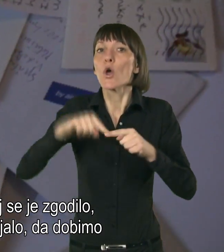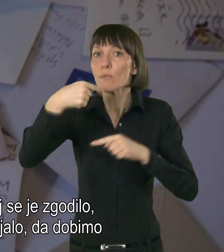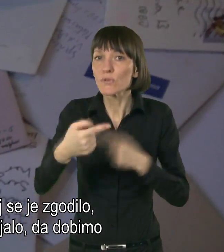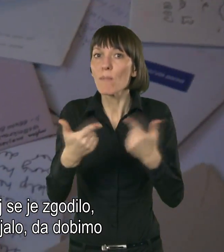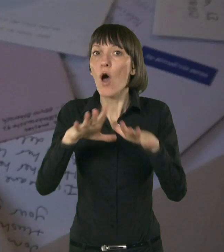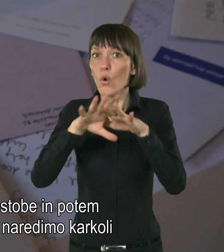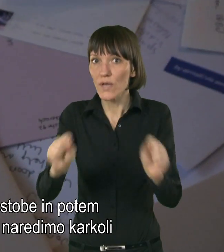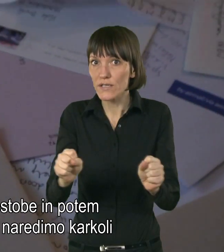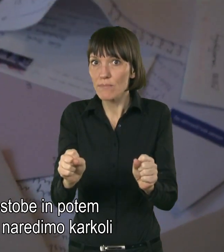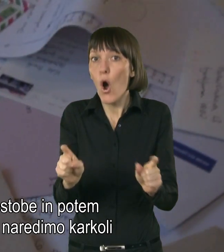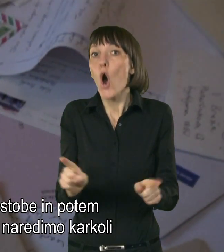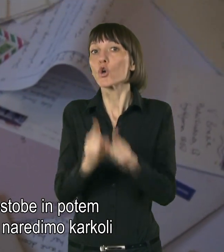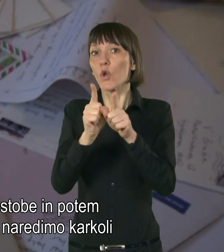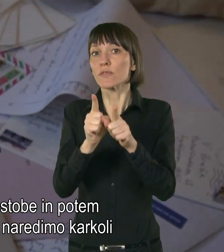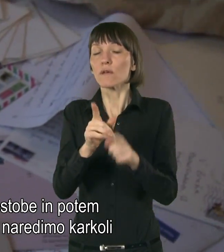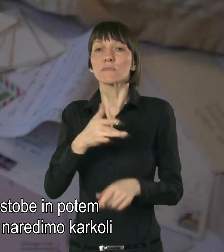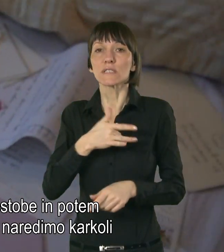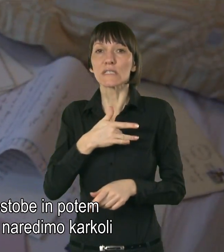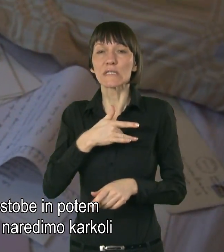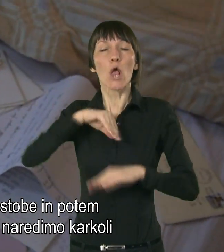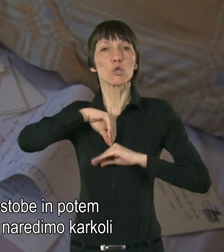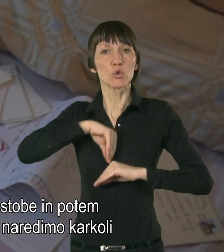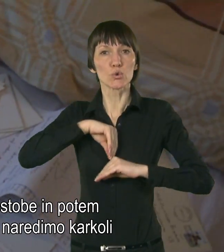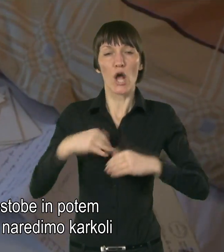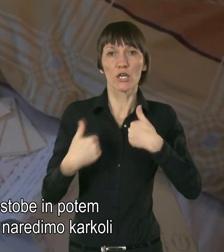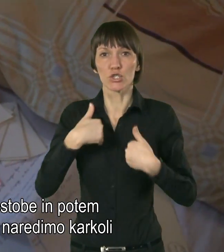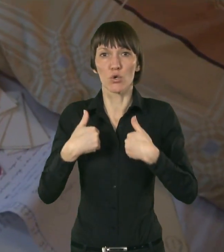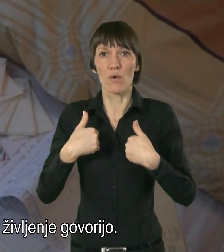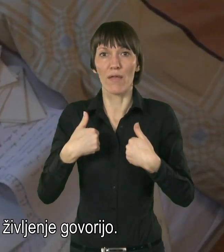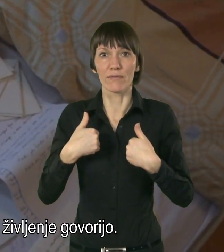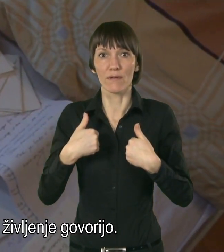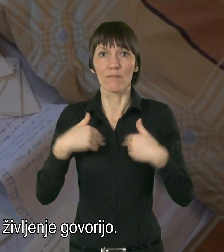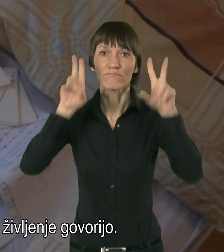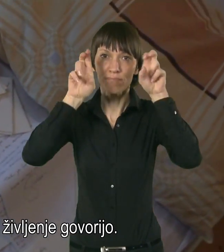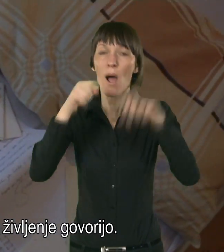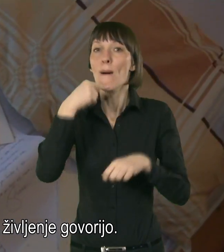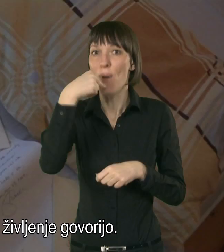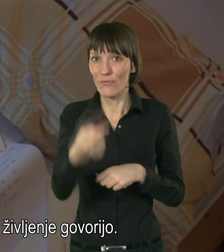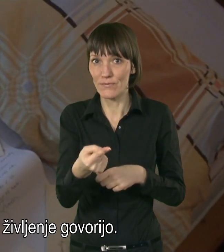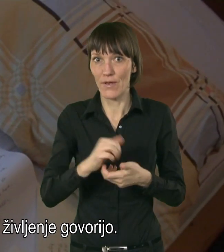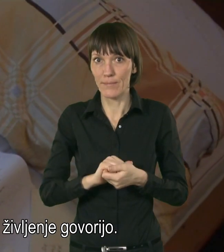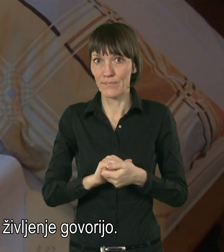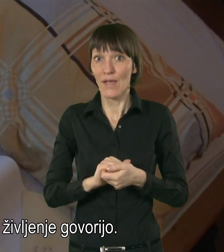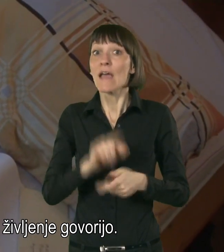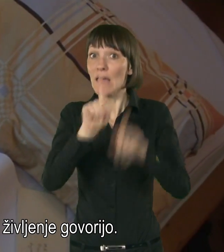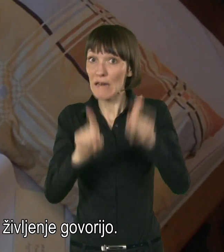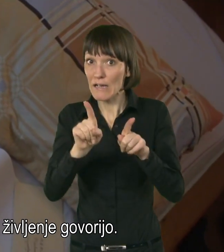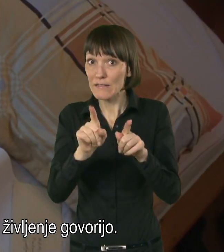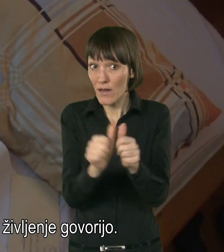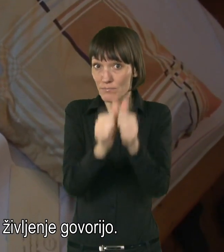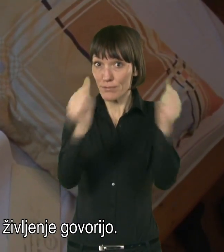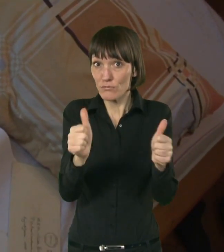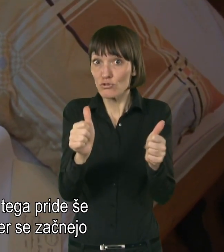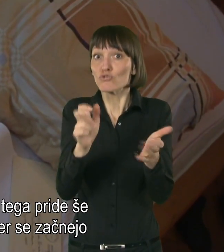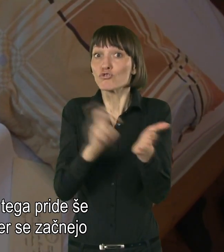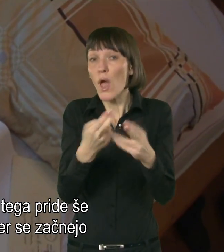se je dogajalo, da dobimo ta pomen nezvestobe in potem še vedno lahko naredimo, karkoli nam pač srce, duša, življenje